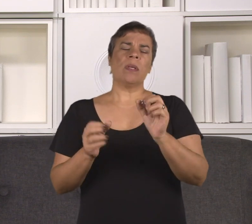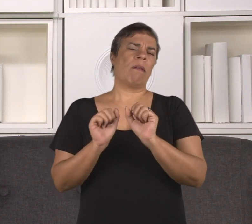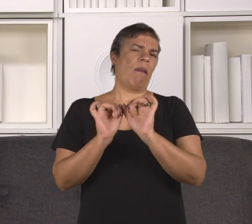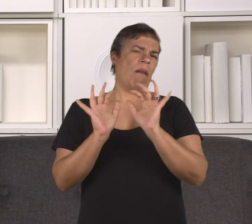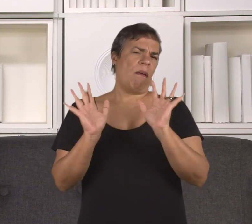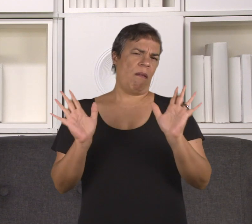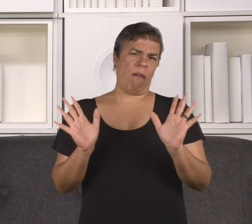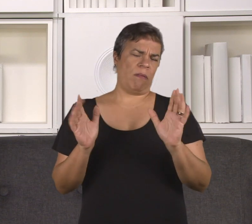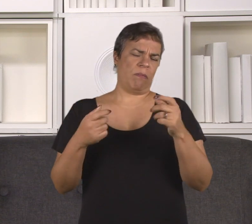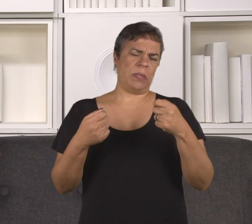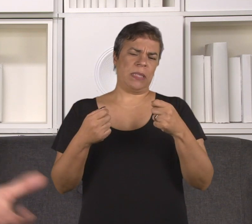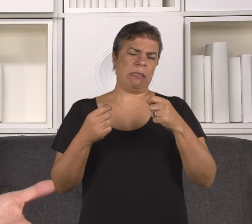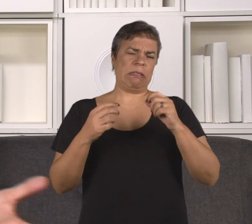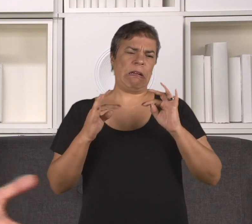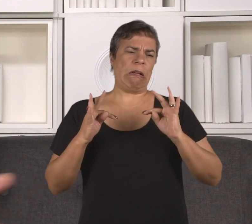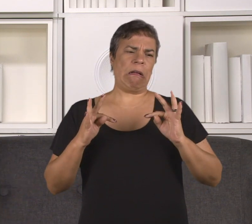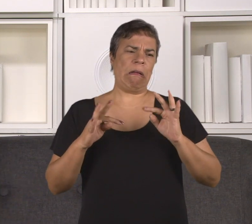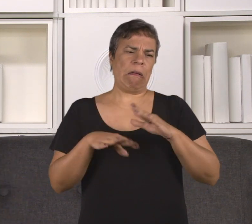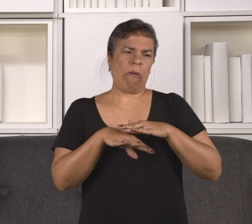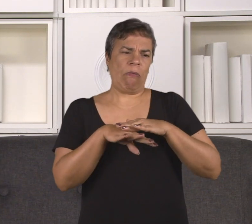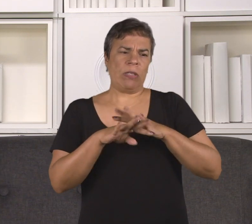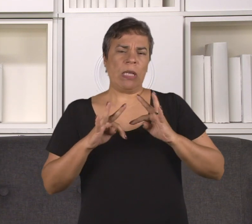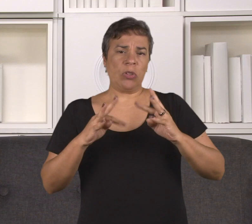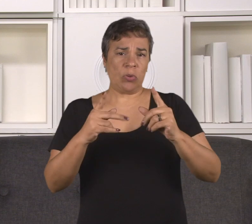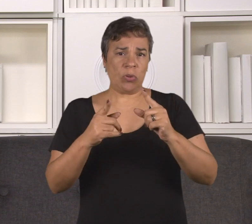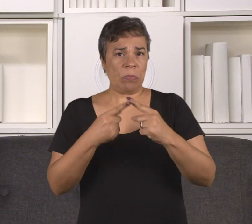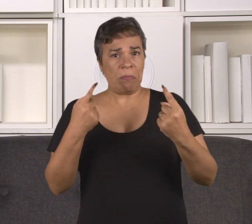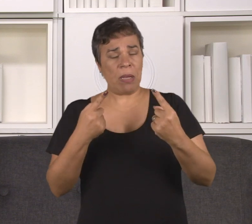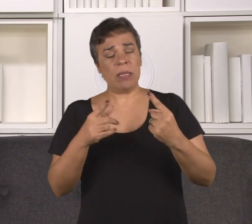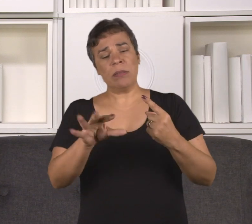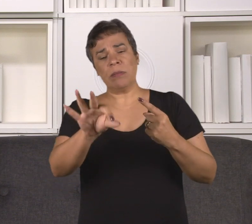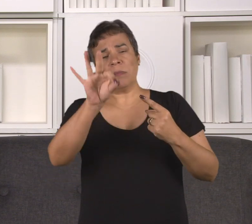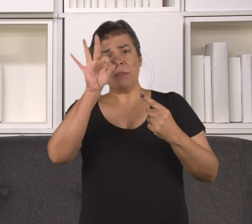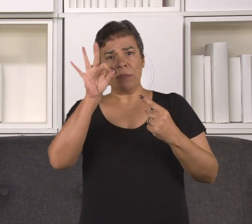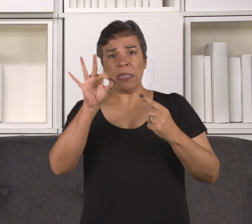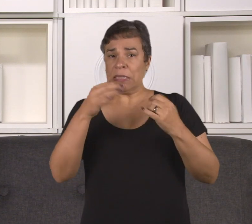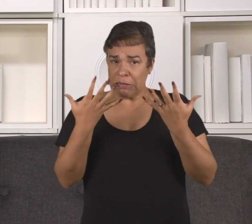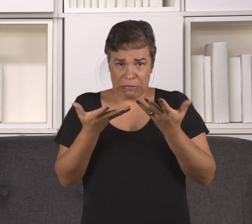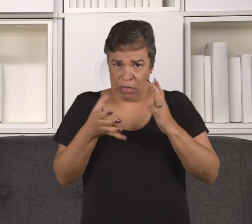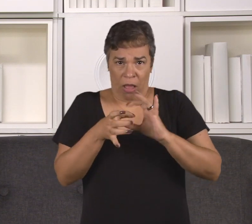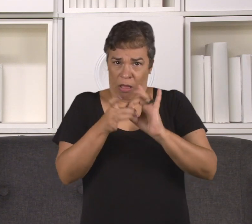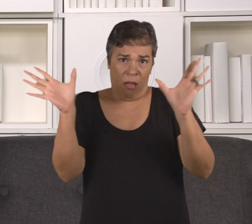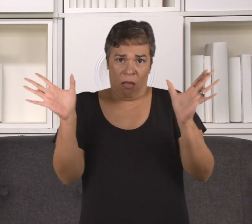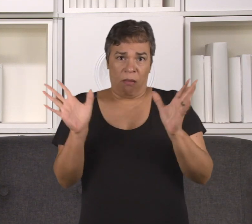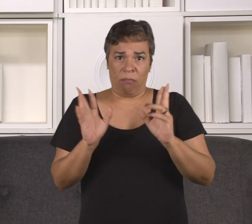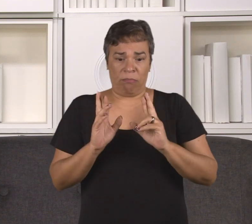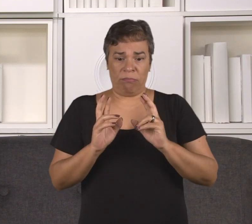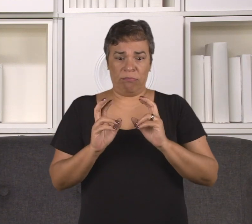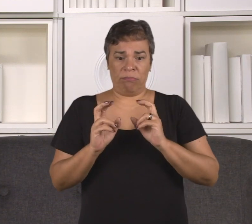claro, vocês podem conversar sobre todas elas, mas podem escolher uma ou